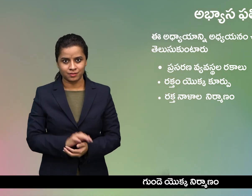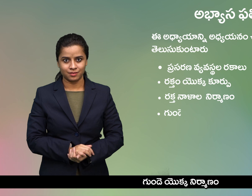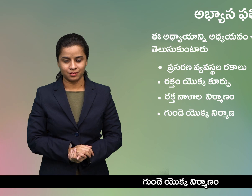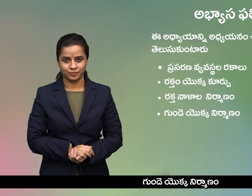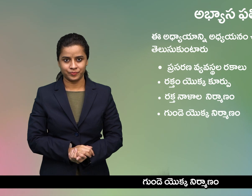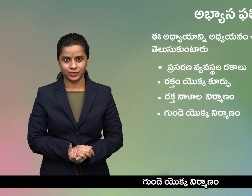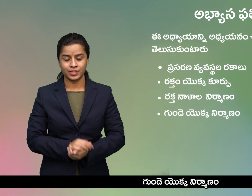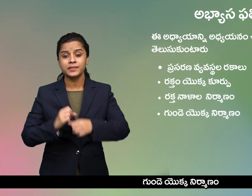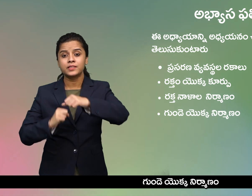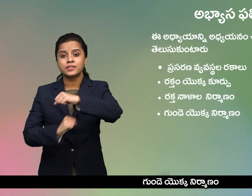గుండె యొక్క నిర్మాణం,